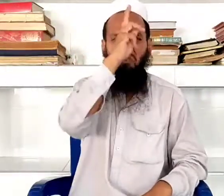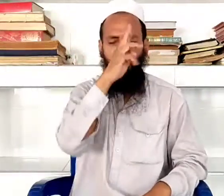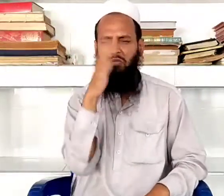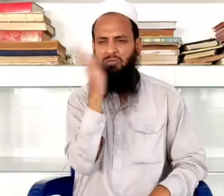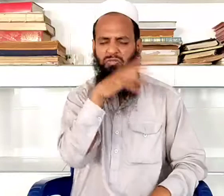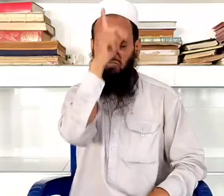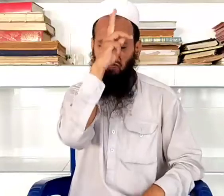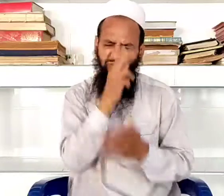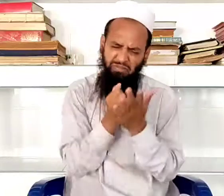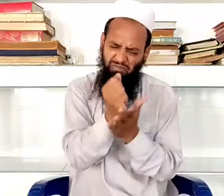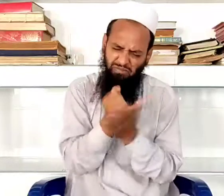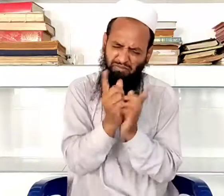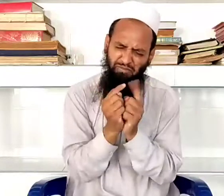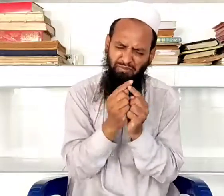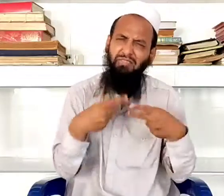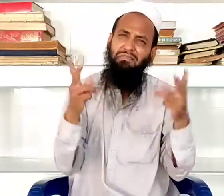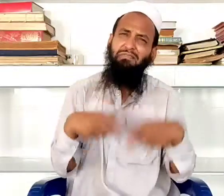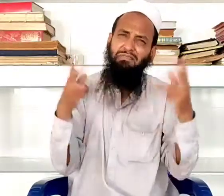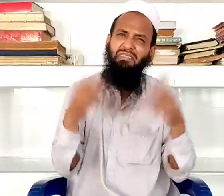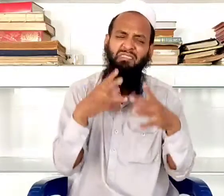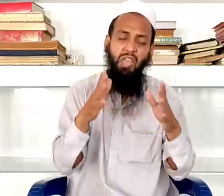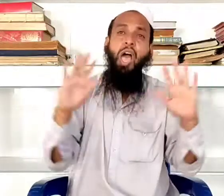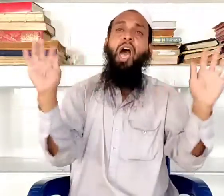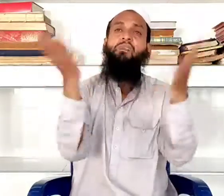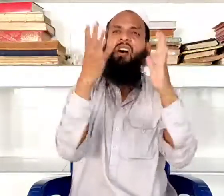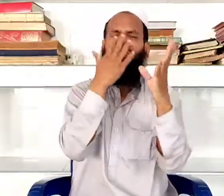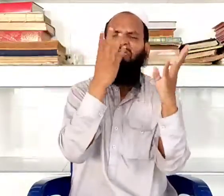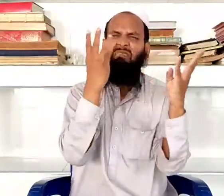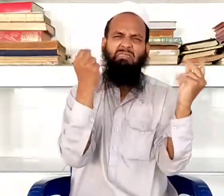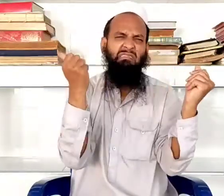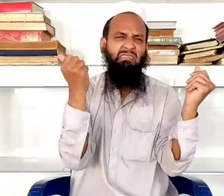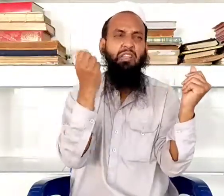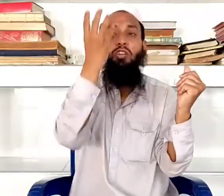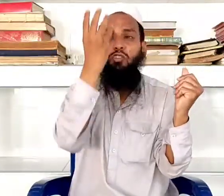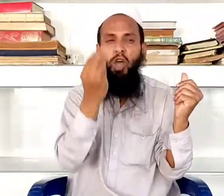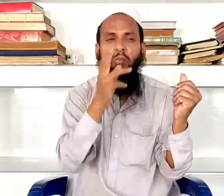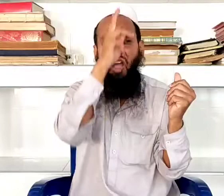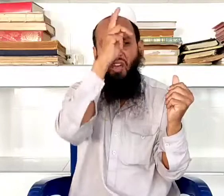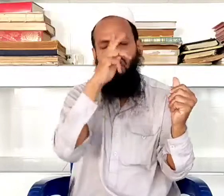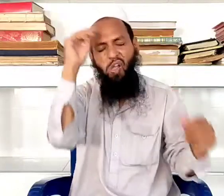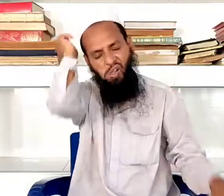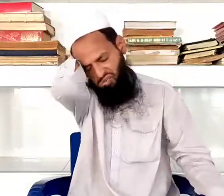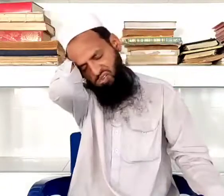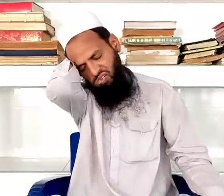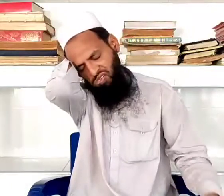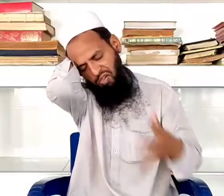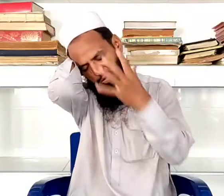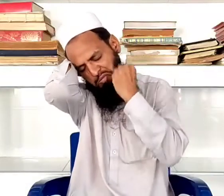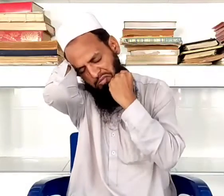رضی اللہ تعالی عنہ نے جنہاں نے جناب سارے نبیوں کو بھیجنے والا علی ہے سب کچھ کرنے والا علی ہے عجیب سنیا بات